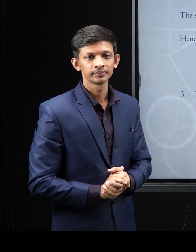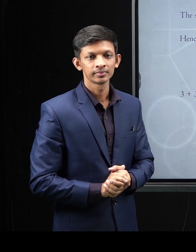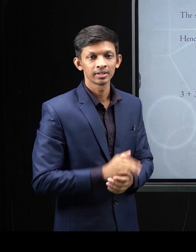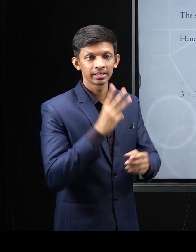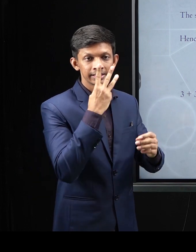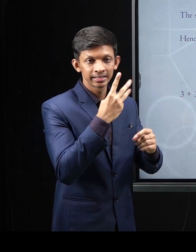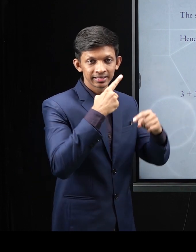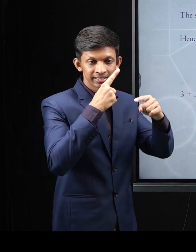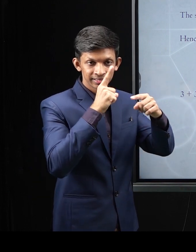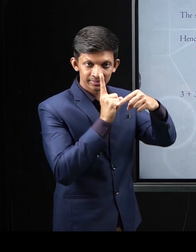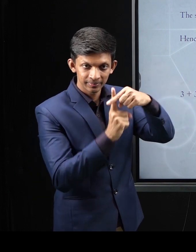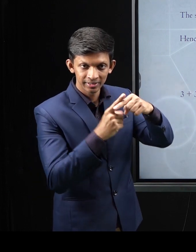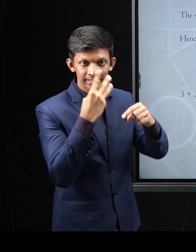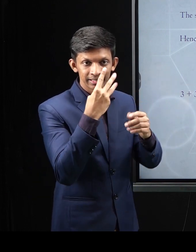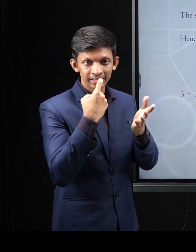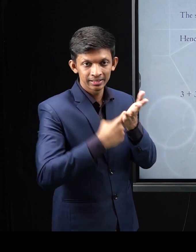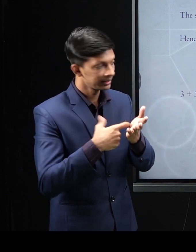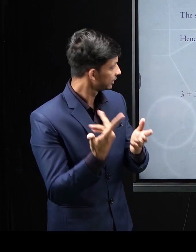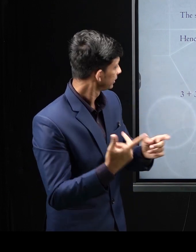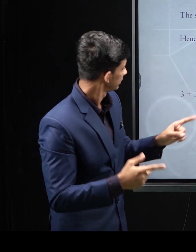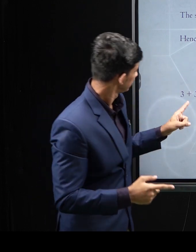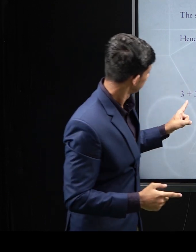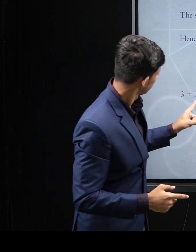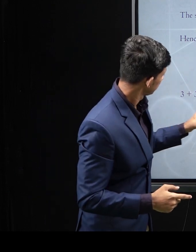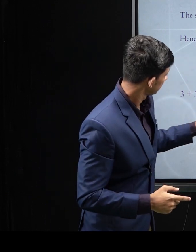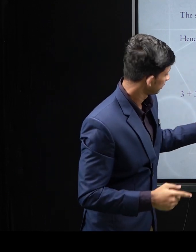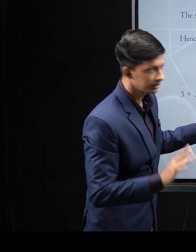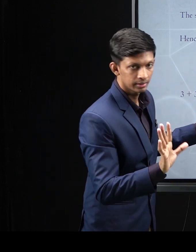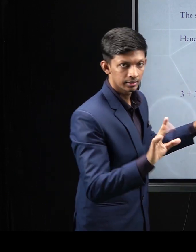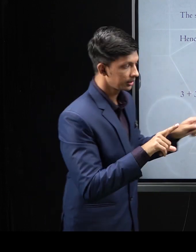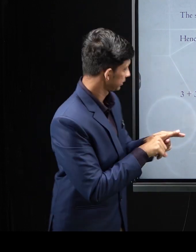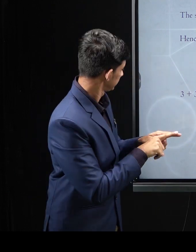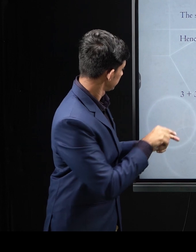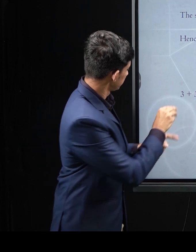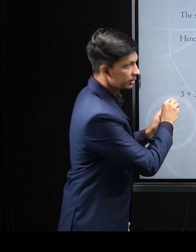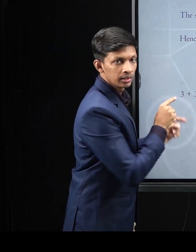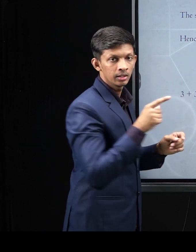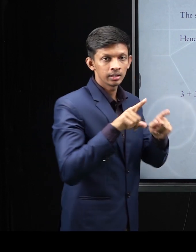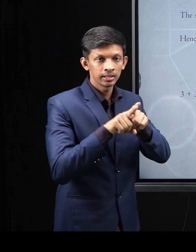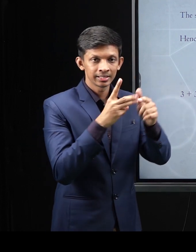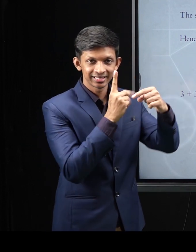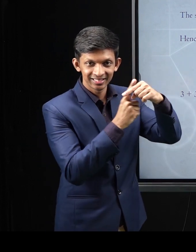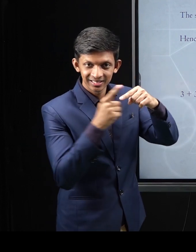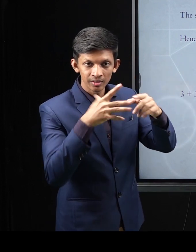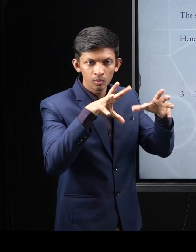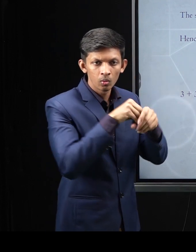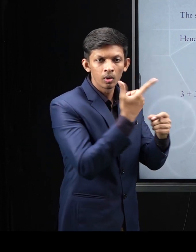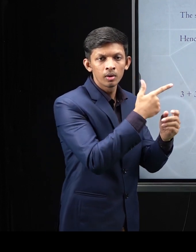మూడు ప్లస్ 3r ప్లస్ 3r స్క్వేర్ ఈజ్ ఈక్వల్ టు 13r ఈజ్ ఈక్వల్ టు 3r